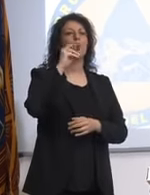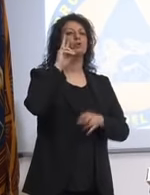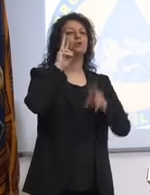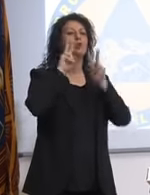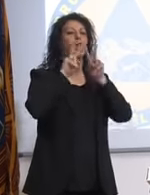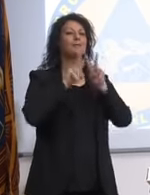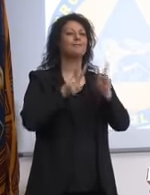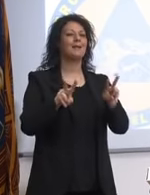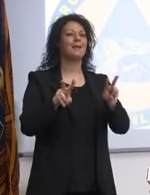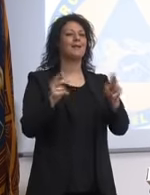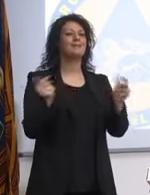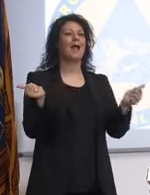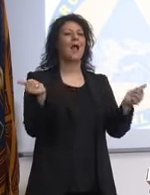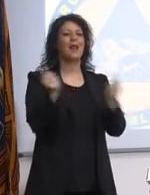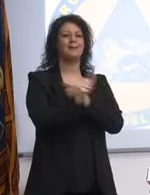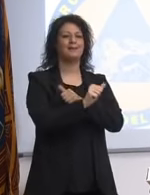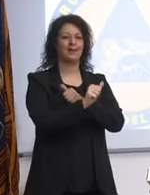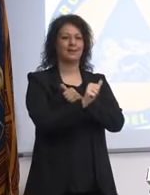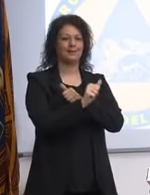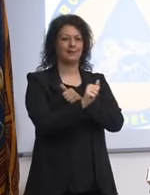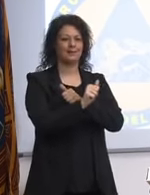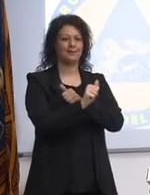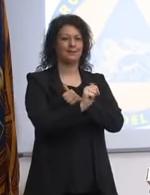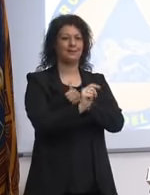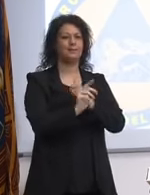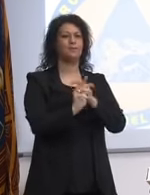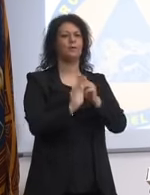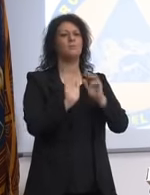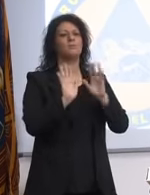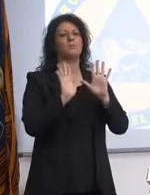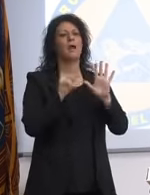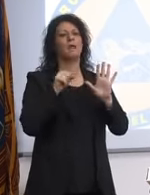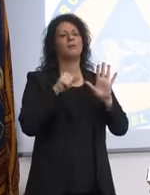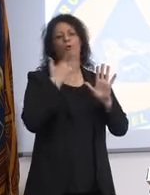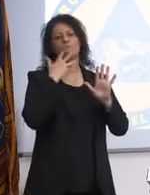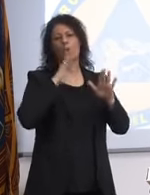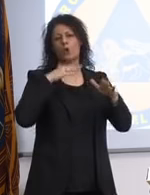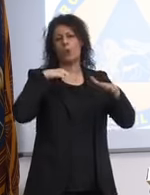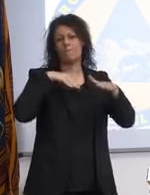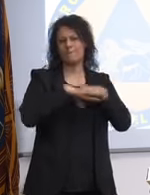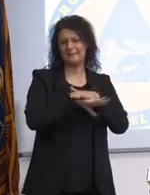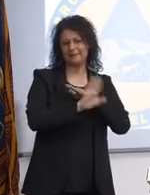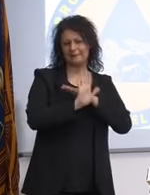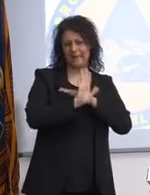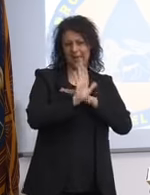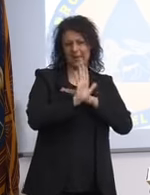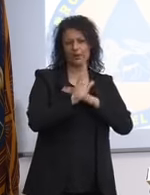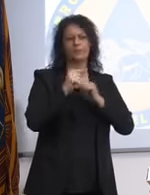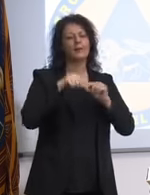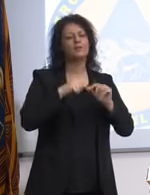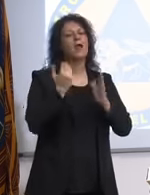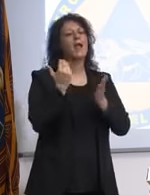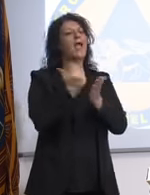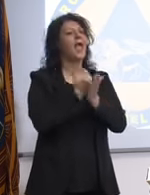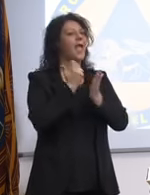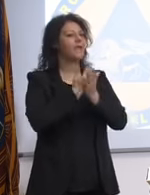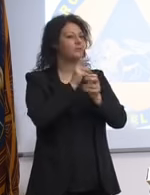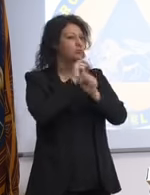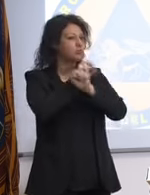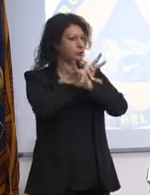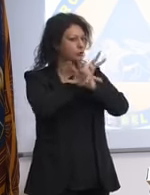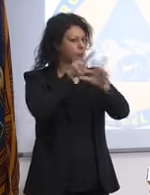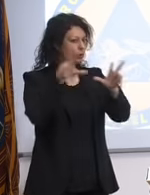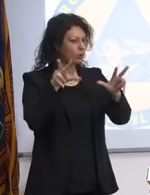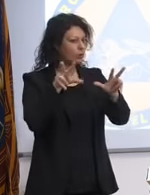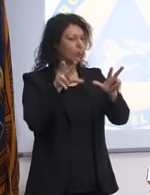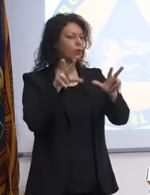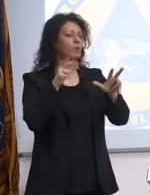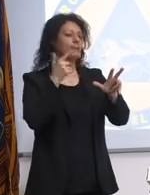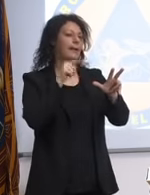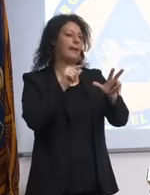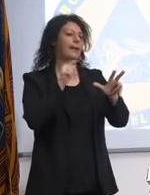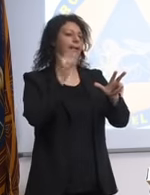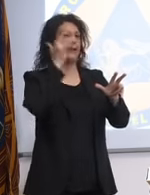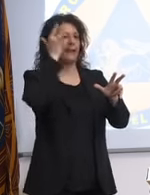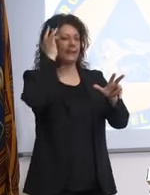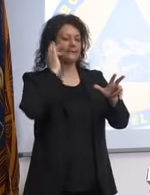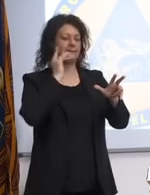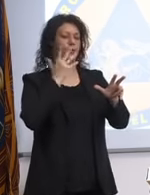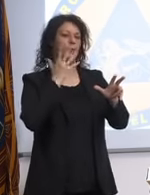però non è che voglio fare il misterioso, non voglio annunciare robe che poi magari si rischia che si incaglino, perché